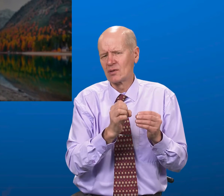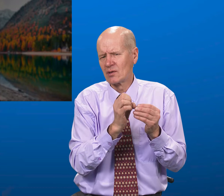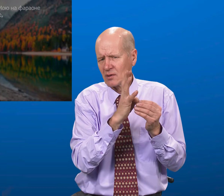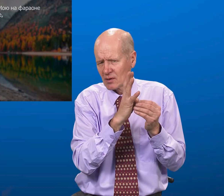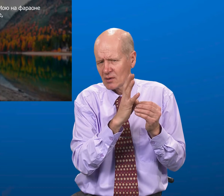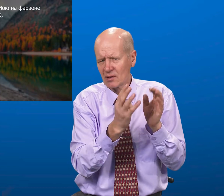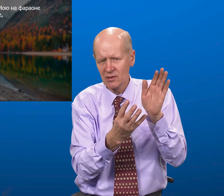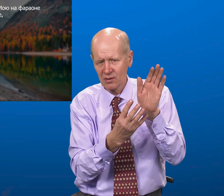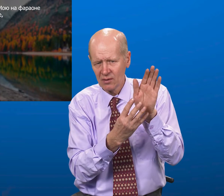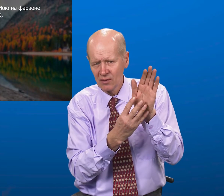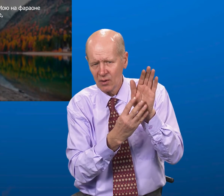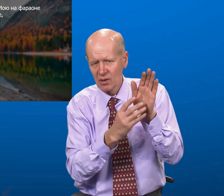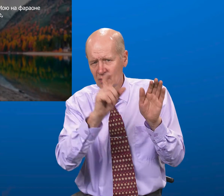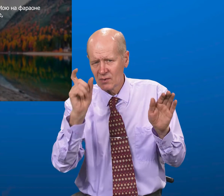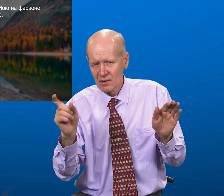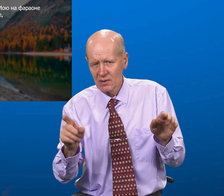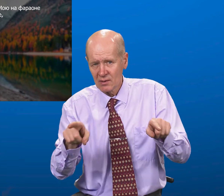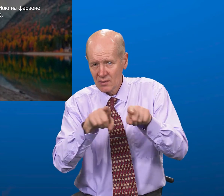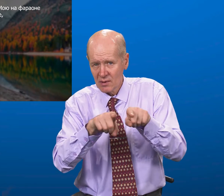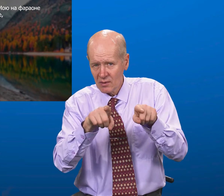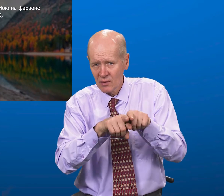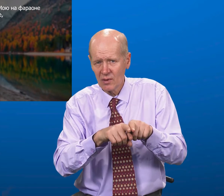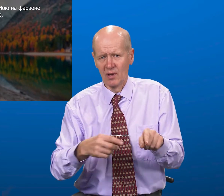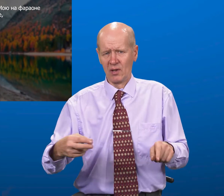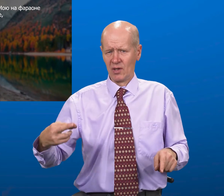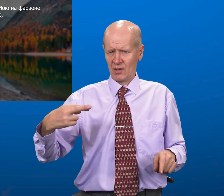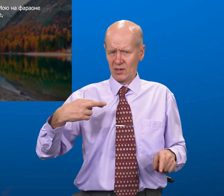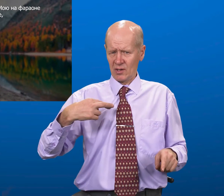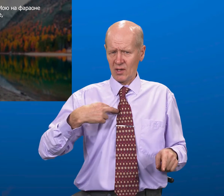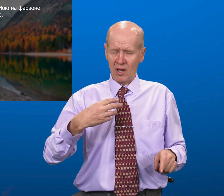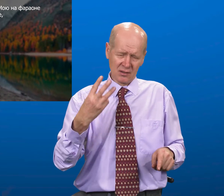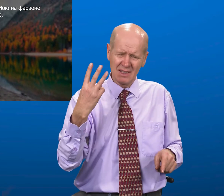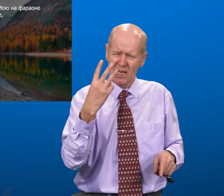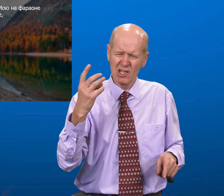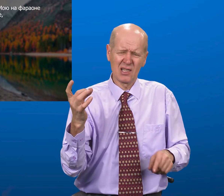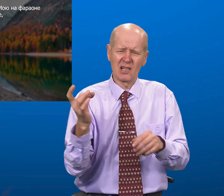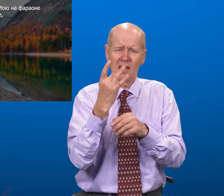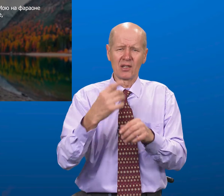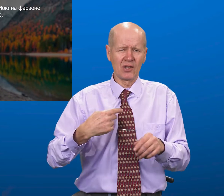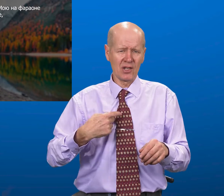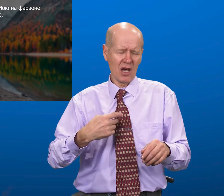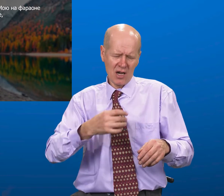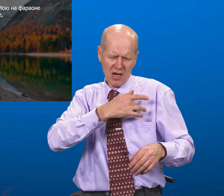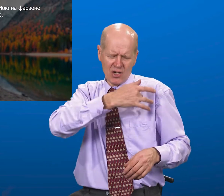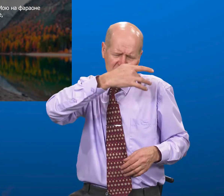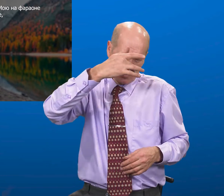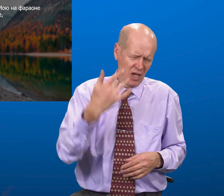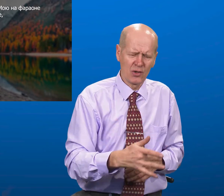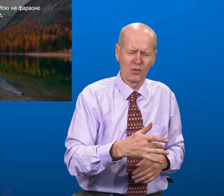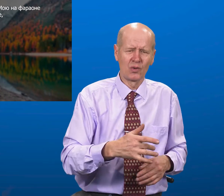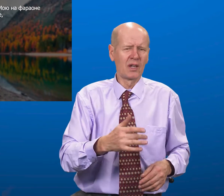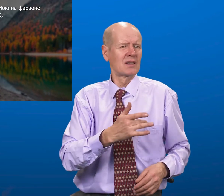фараонова». В 14 главе, в 4 стихе, подобное же третье заявление. «А